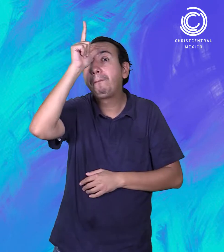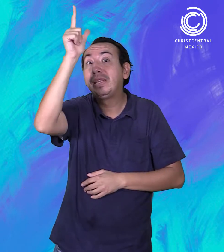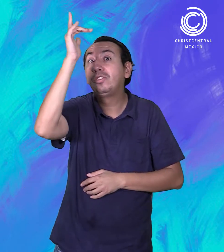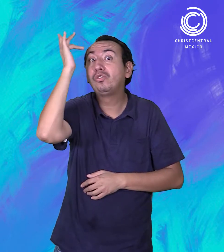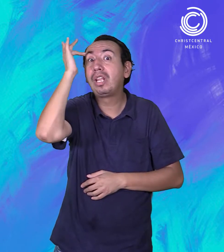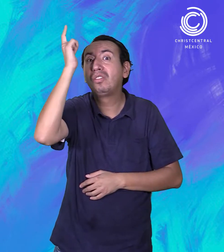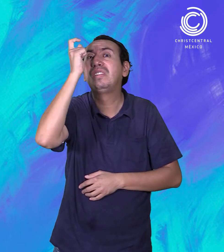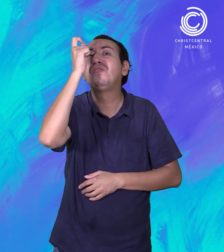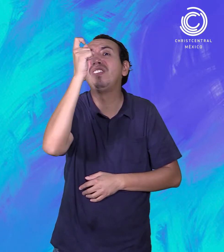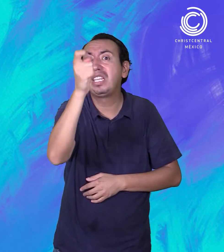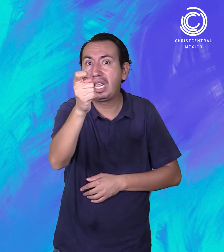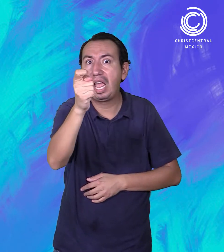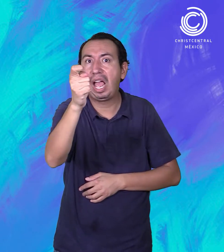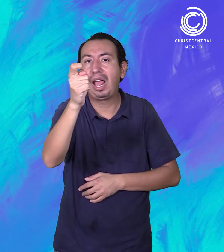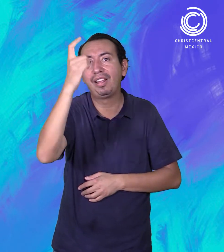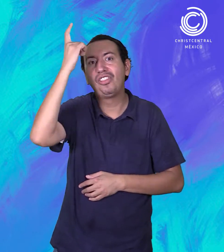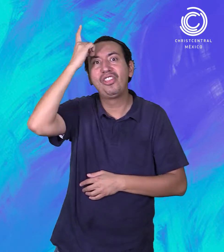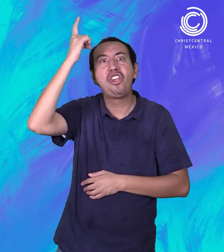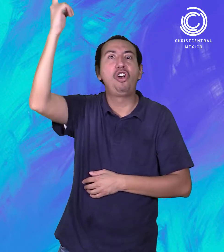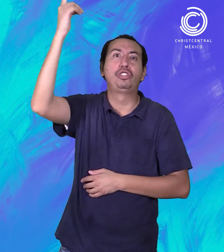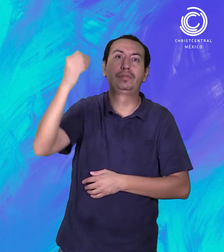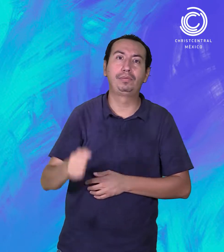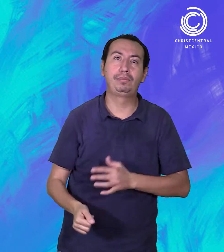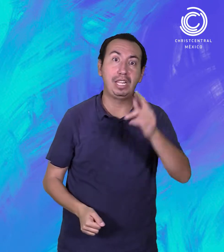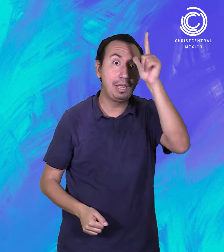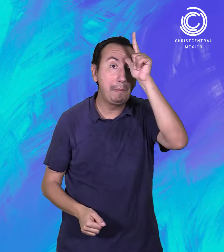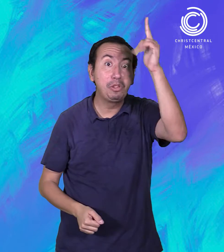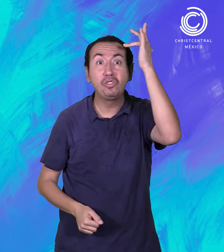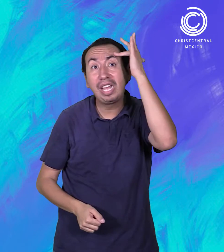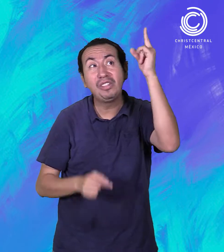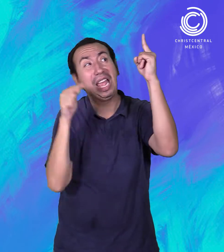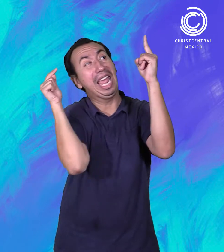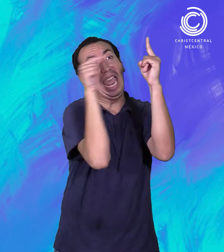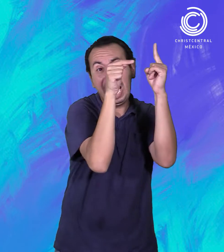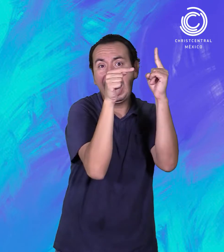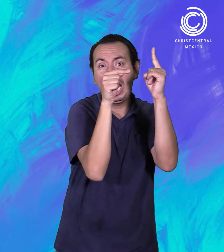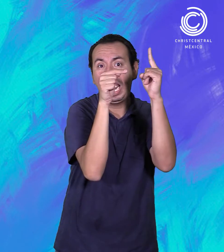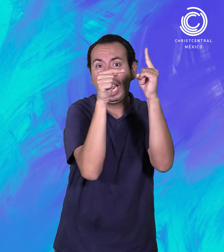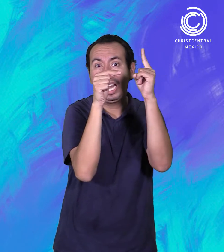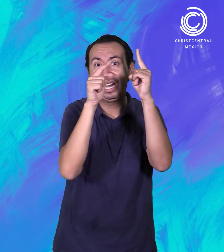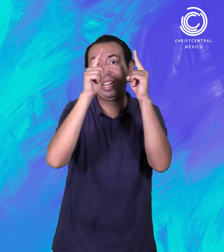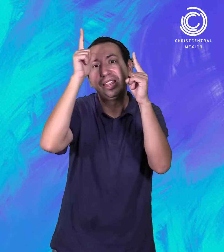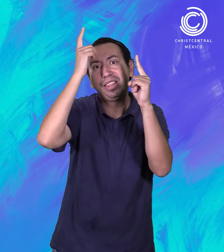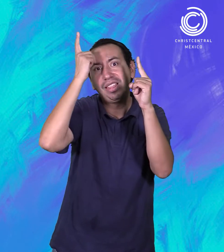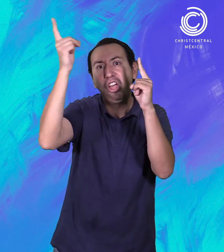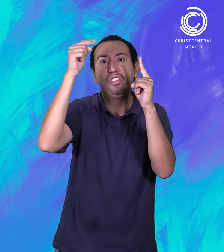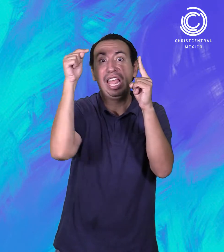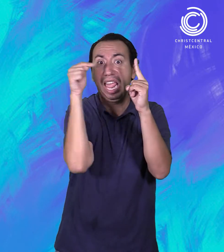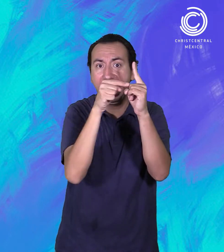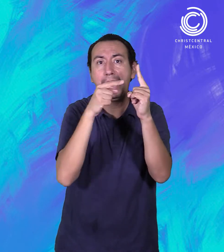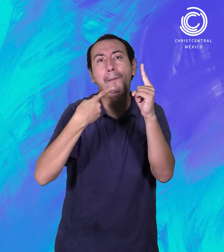una persona capaz de hacer todo lo que una persona hace,